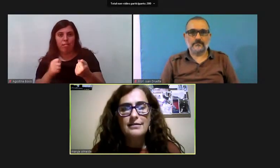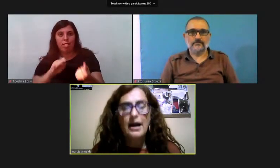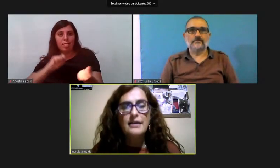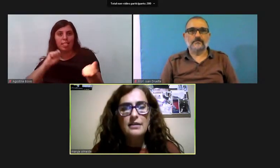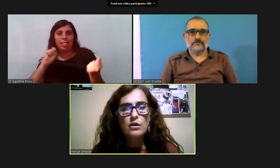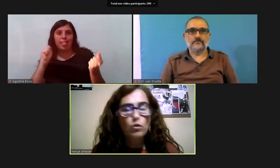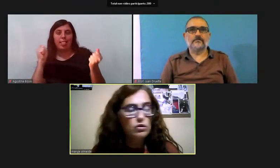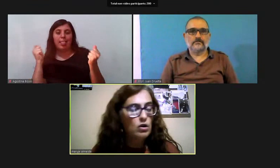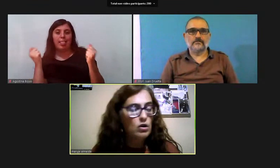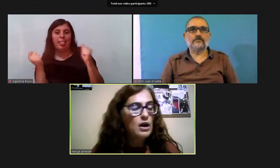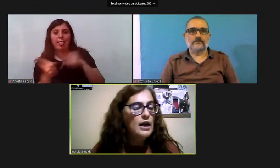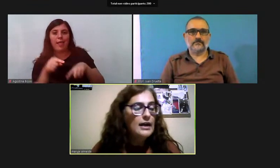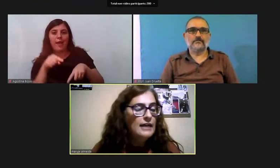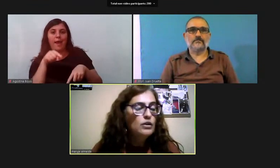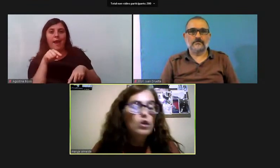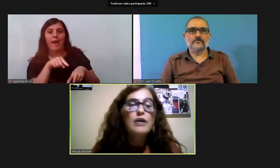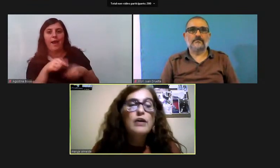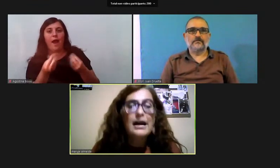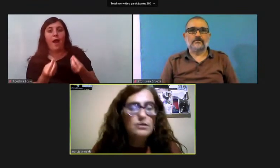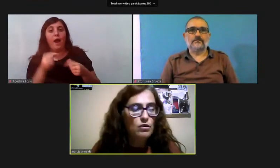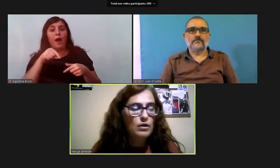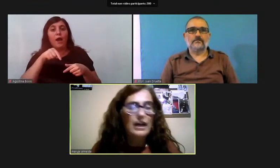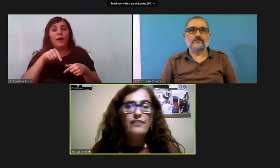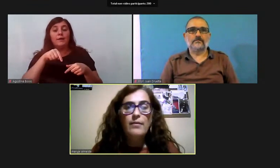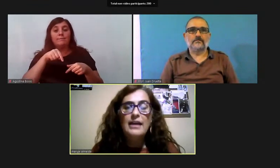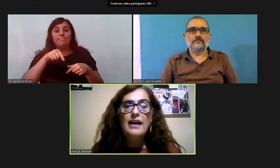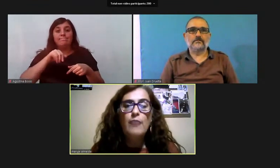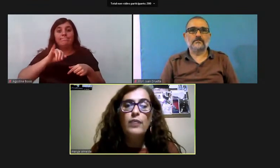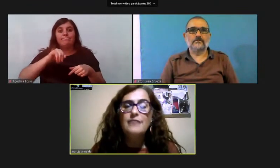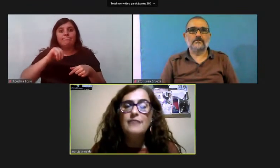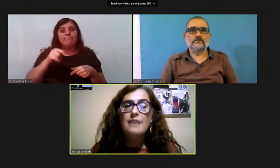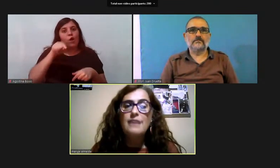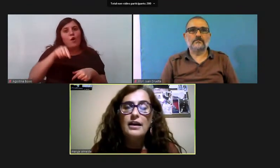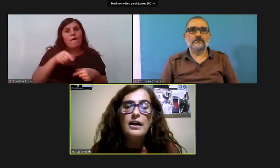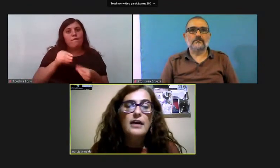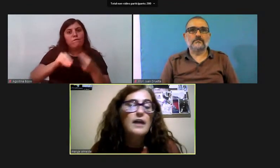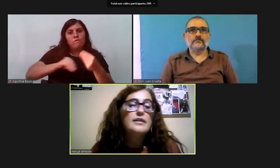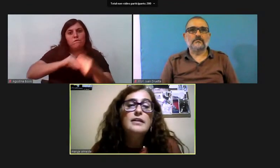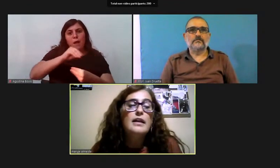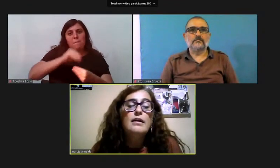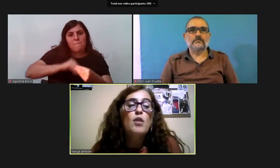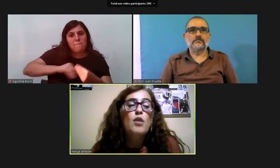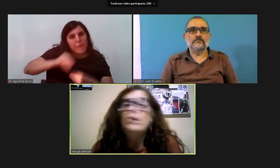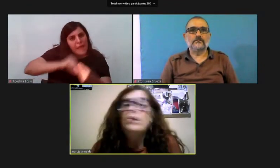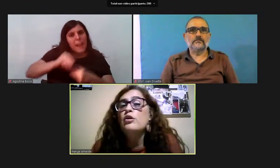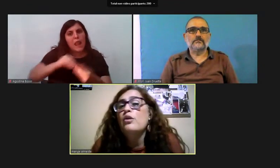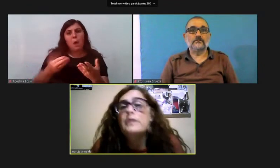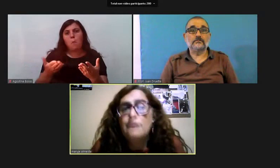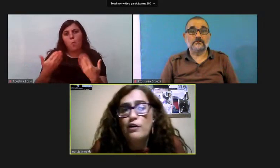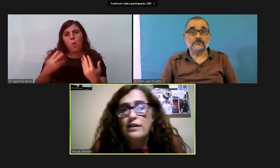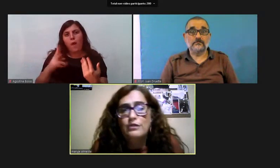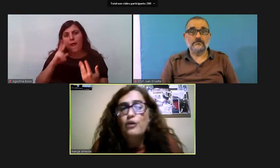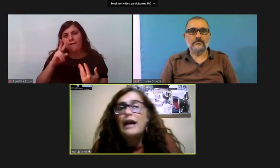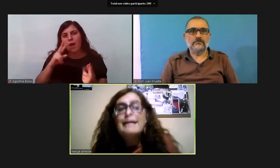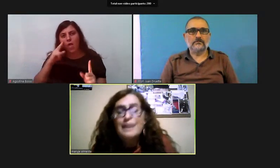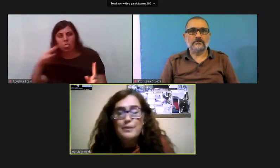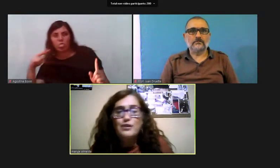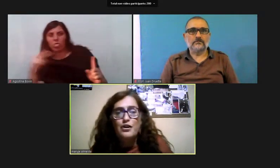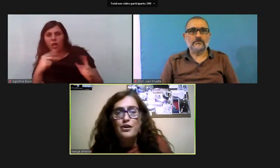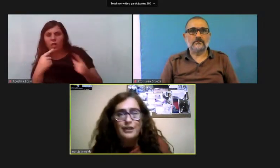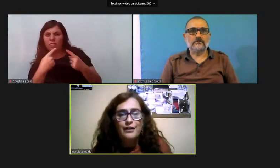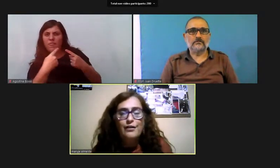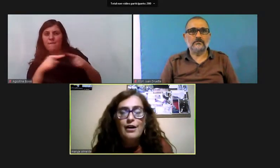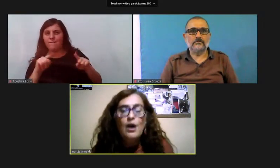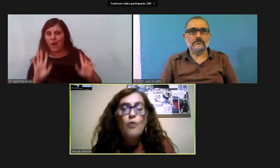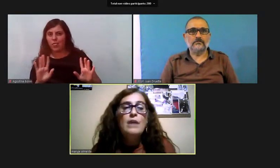fisuras a ese discurso, y en todo caso, que las familias puedan saber que existen como mínimo dos visiones, dos grandes